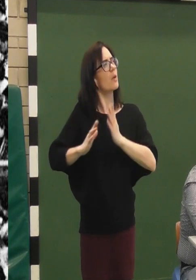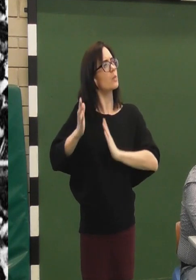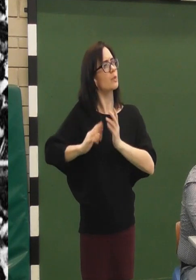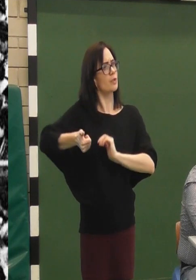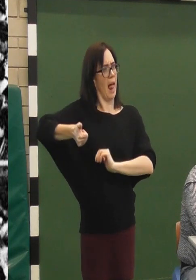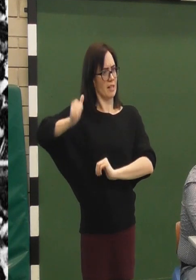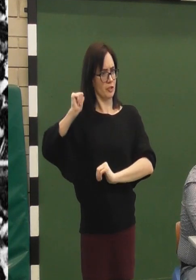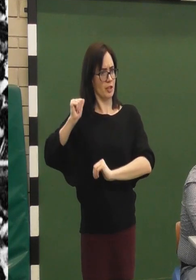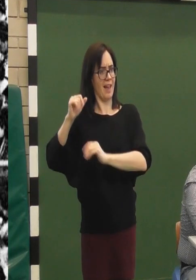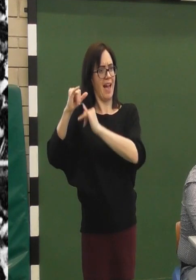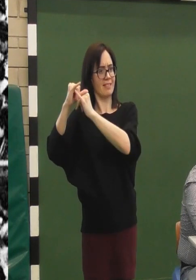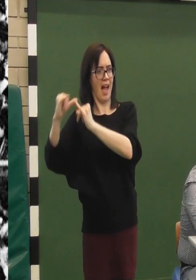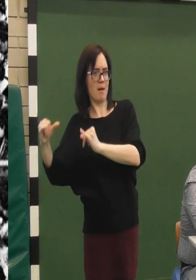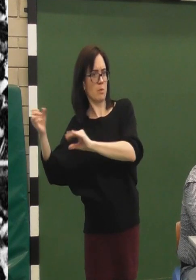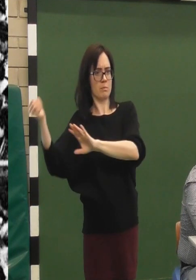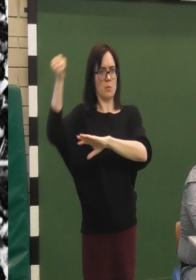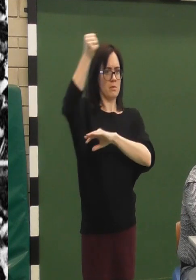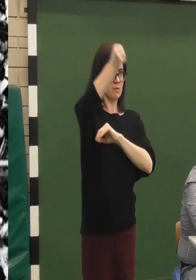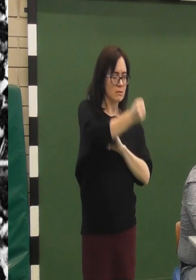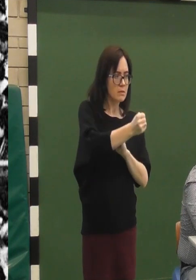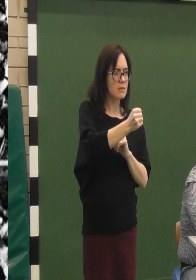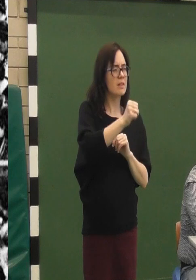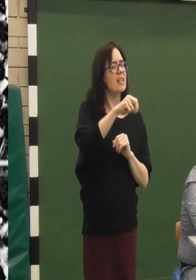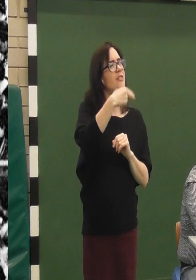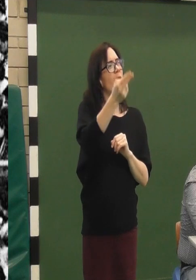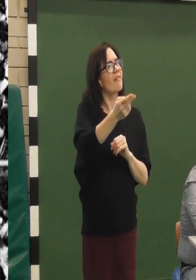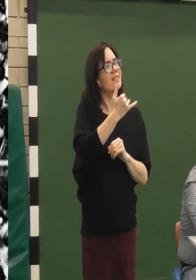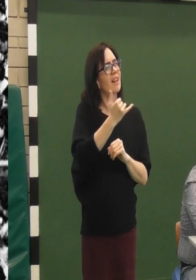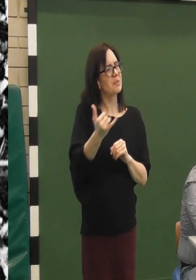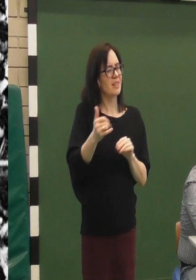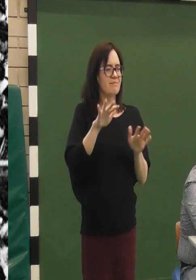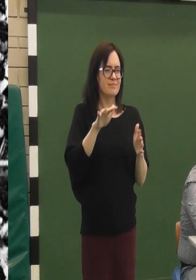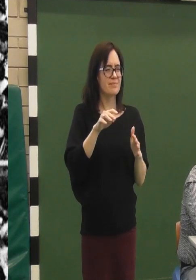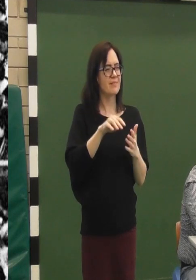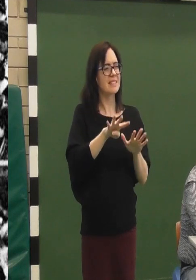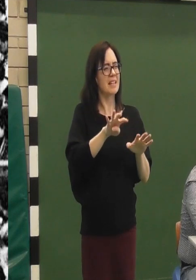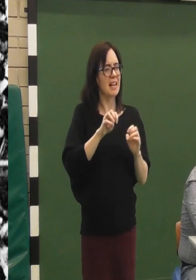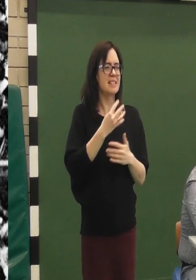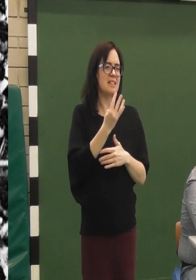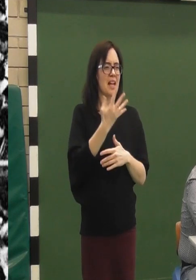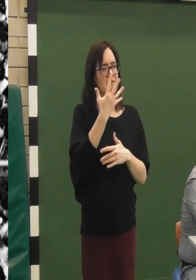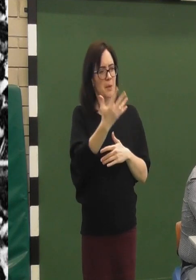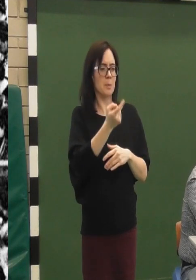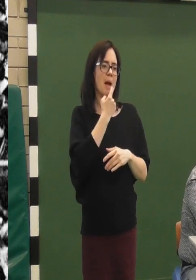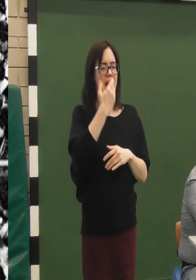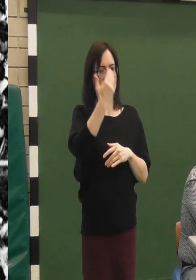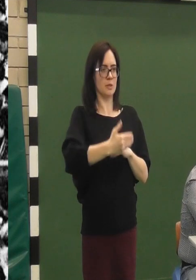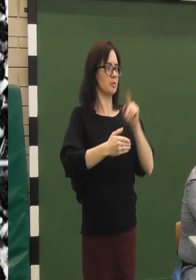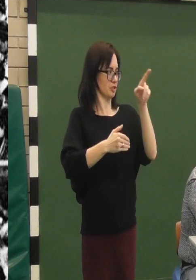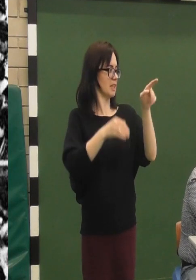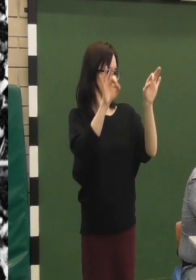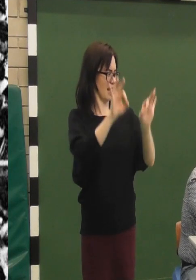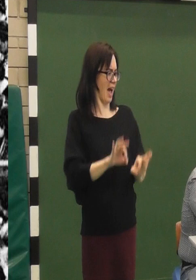ott dolgoztunk a következő év 45 körülbelül márciusáig. Március.